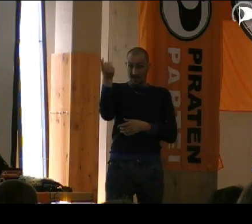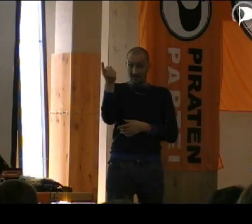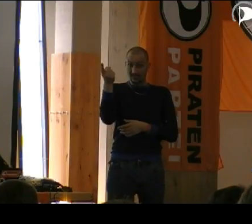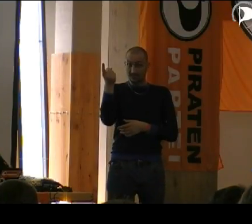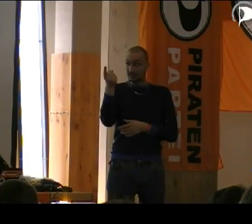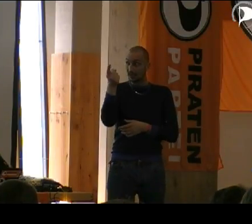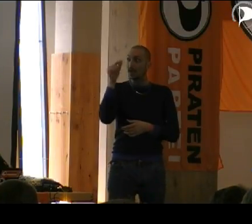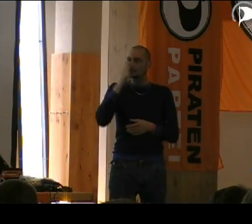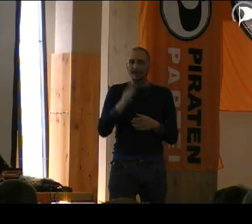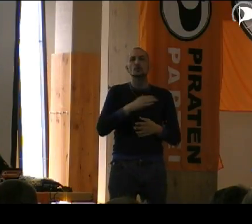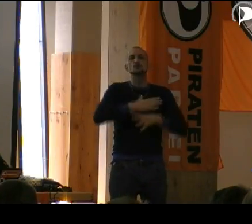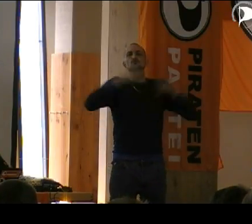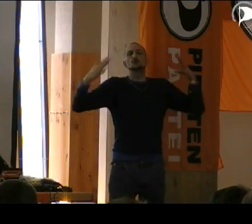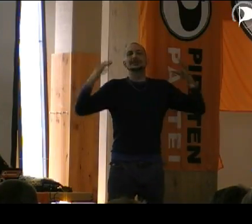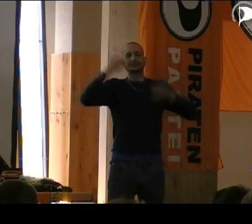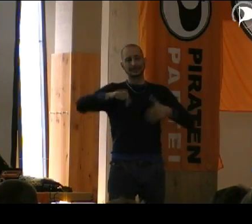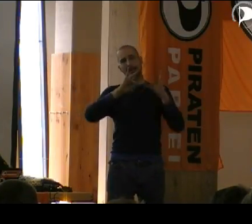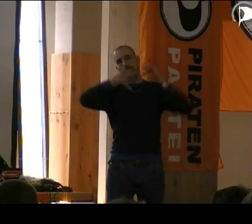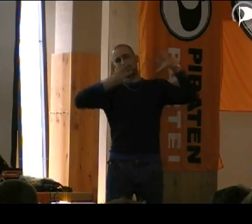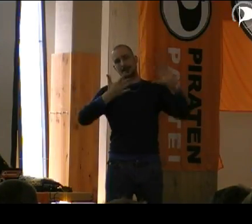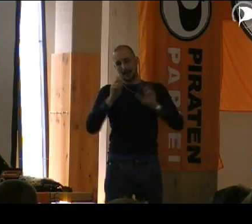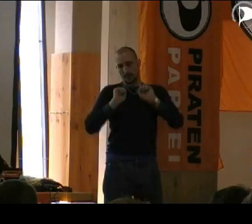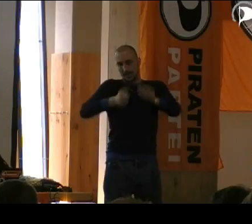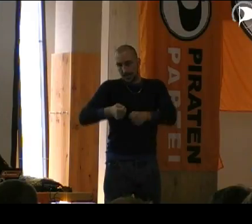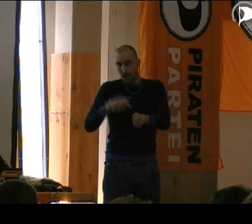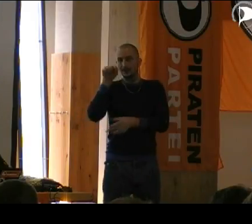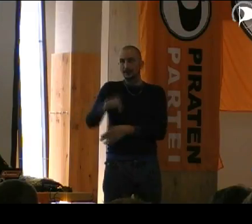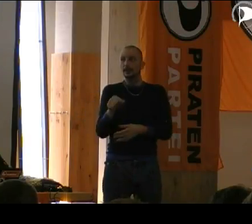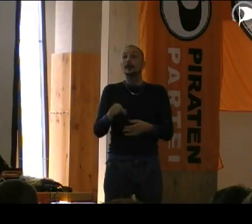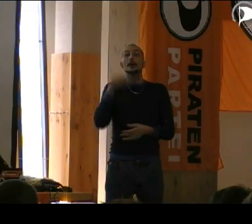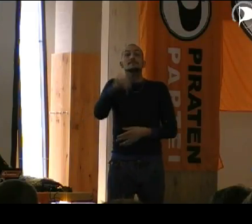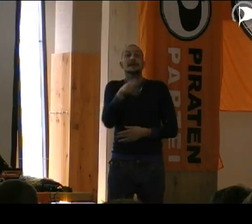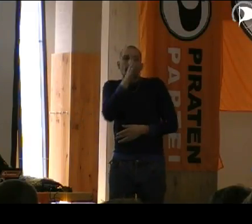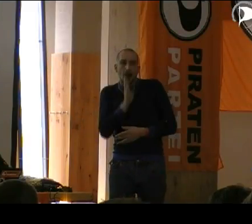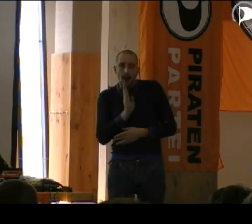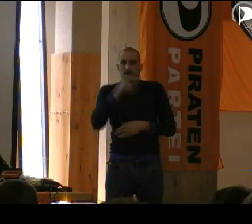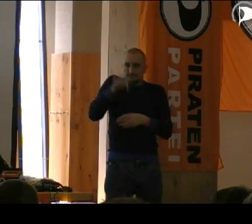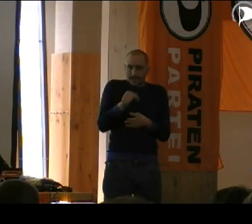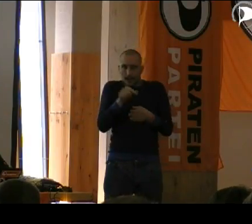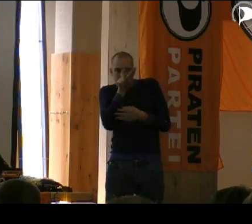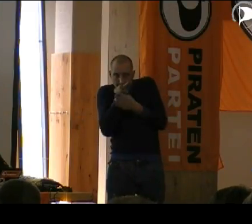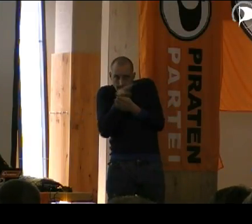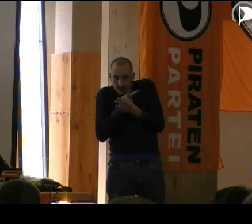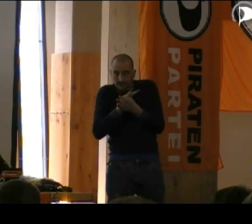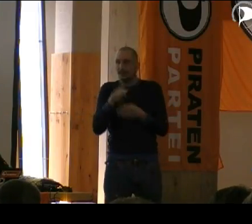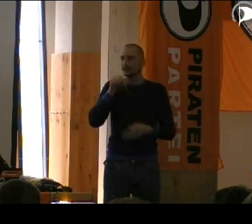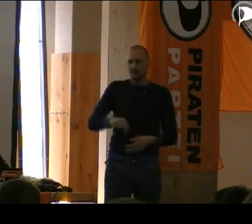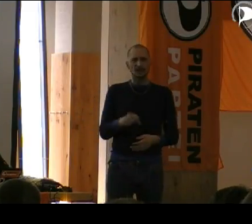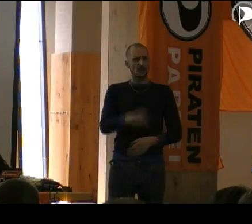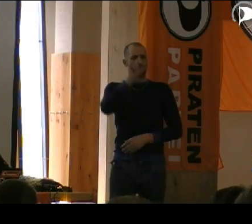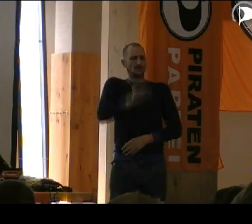kursen zur weiterläuft potenziell von den geheimdiensten vergessen sind wir stark